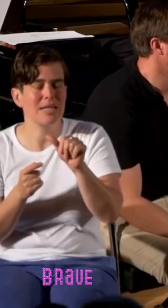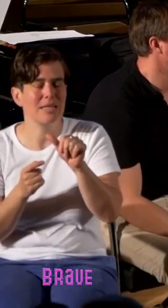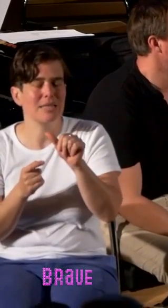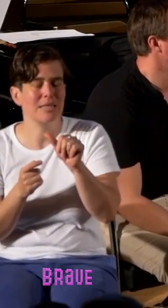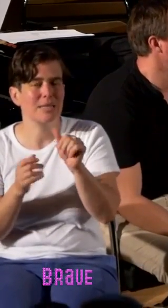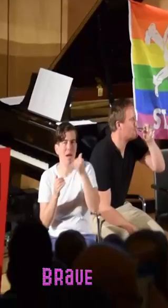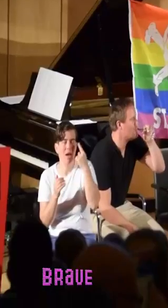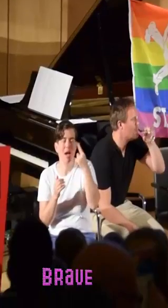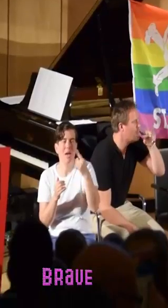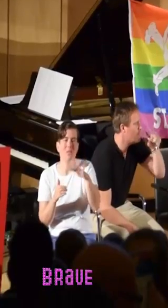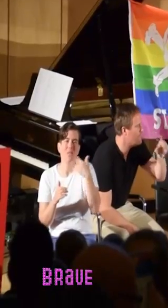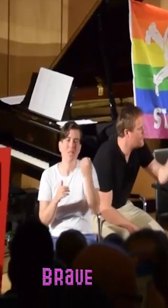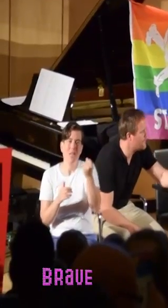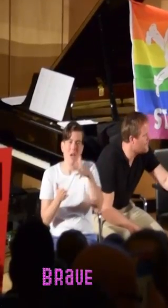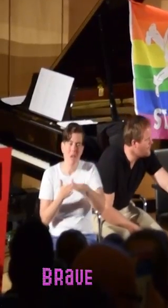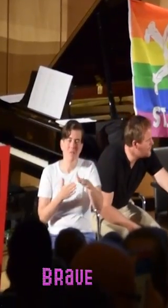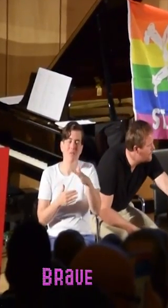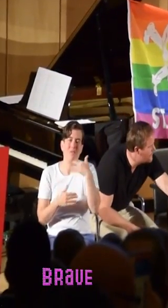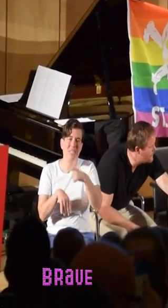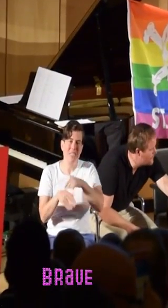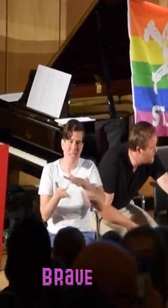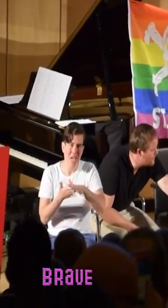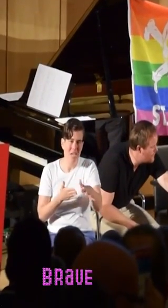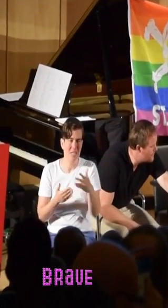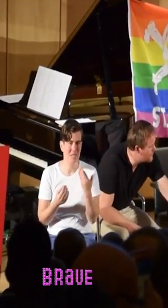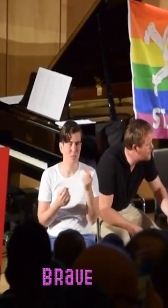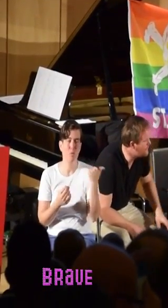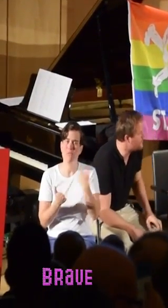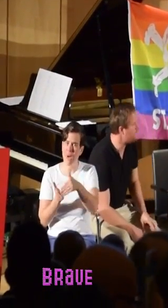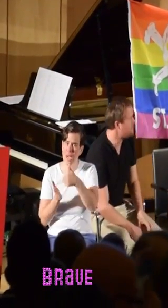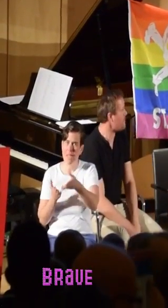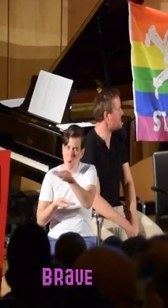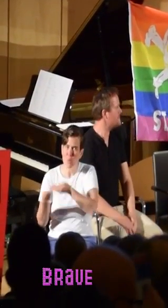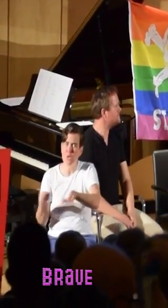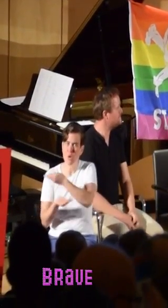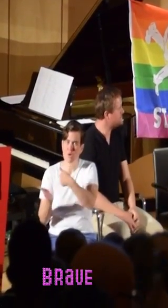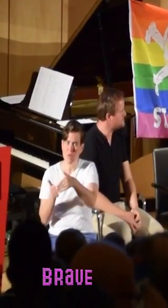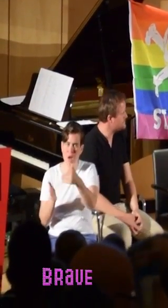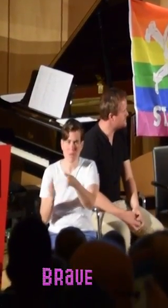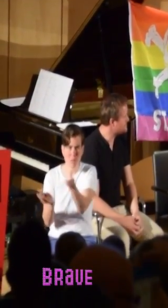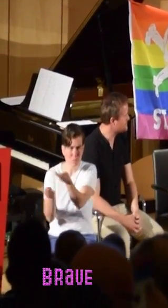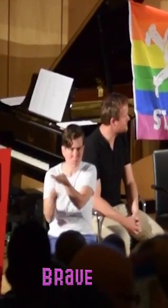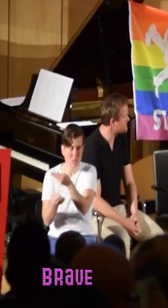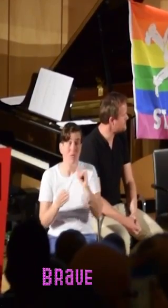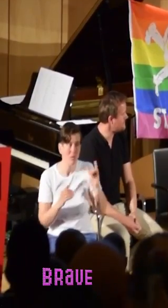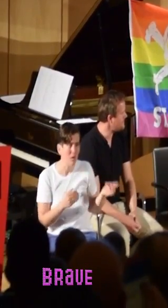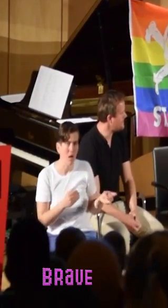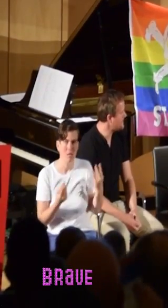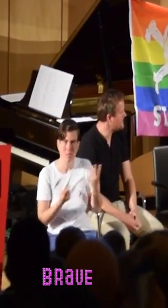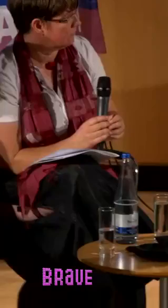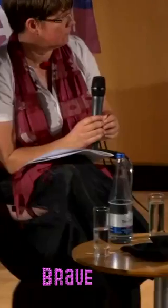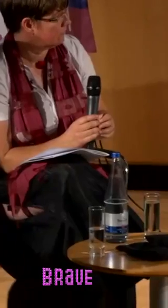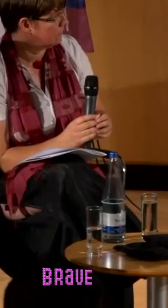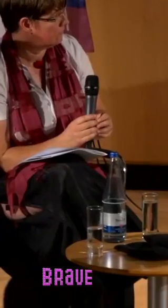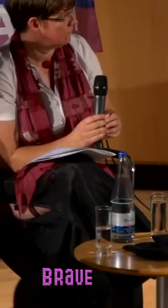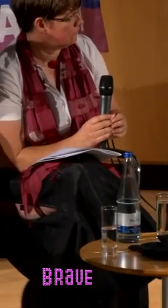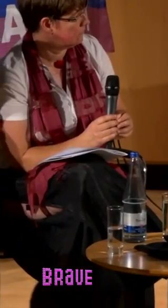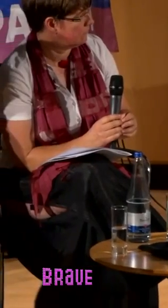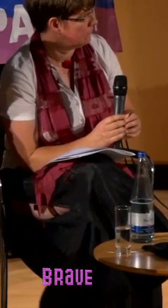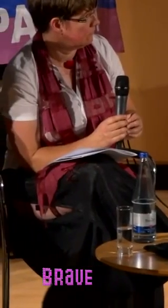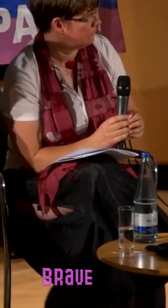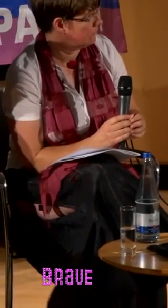viel Zeit und Kraft kosten. Das heißt, es gibt weiterhin Austausch, es gibt weiterhin Input in Richtung BMG, aber natürlich auf einer etwas